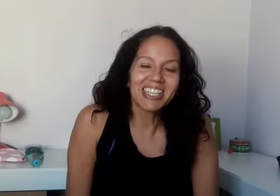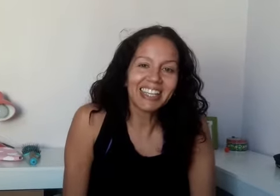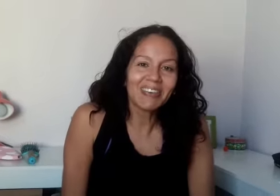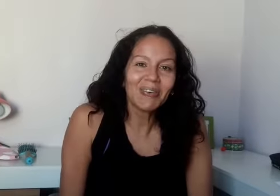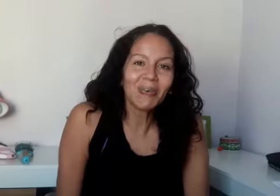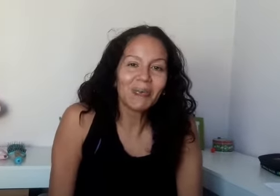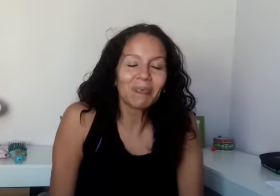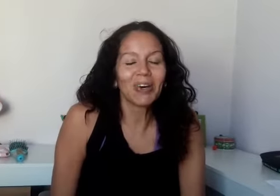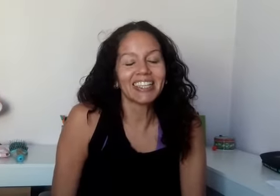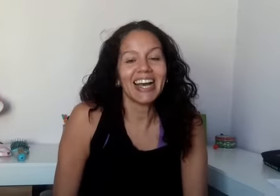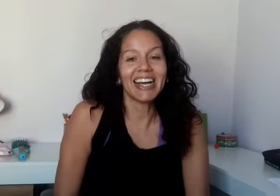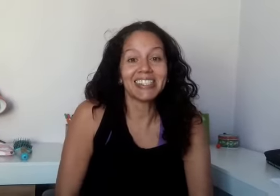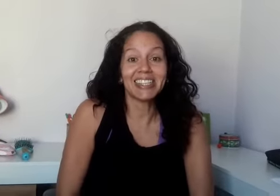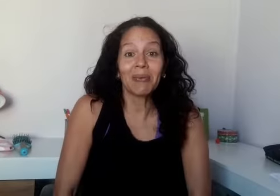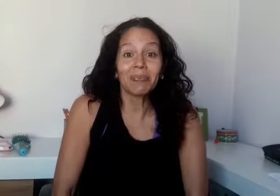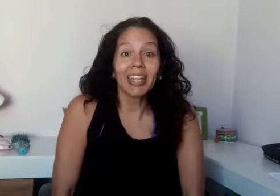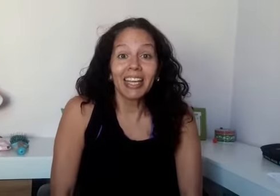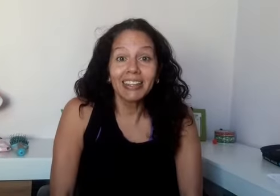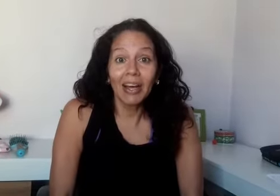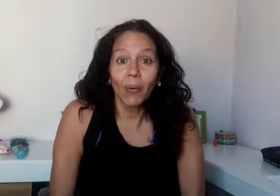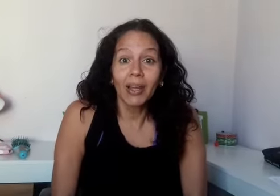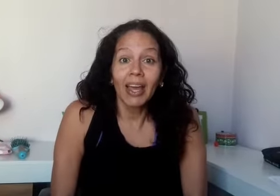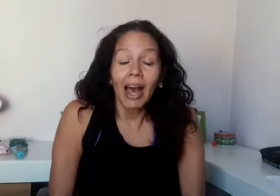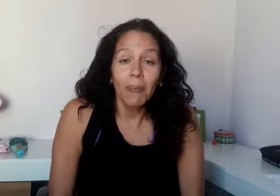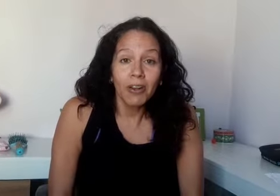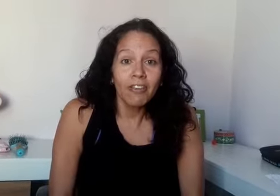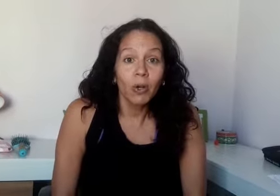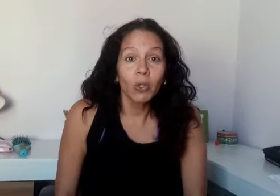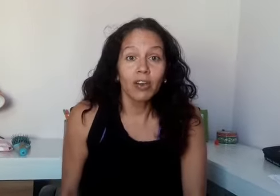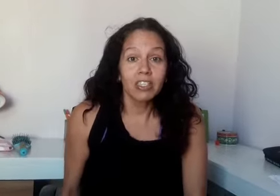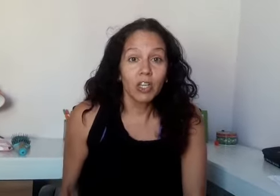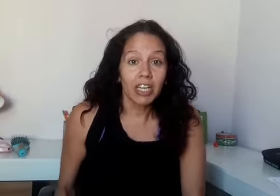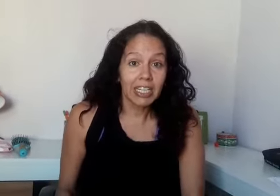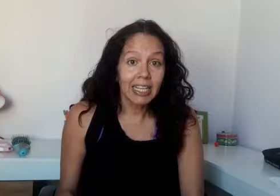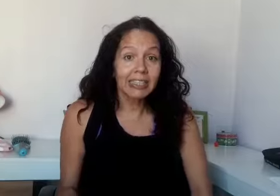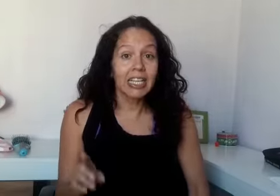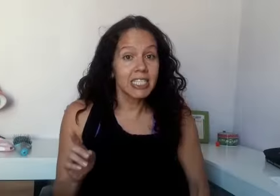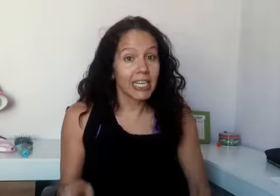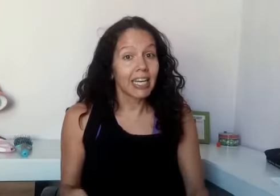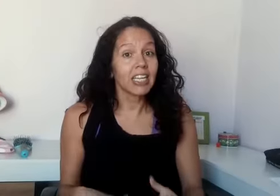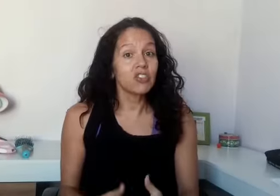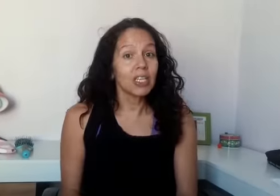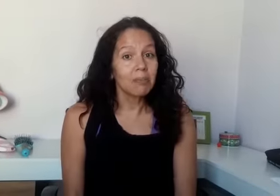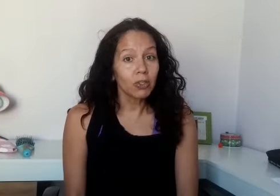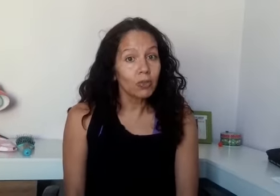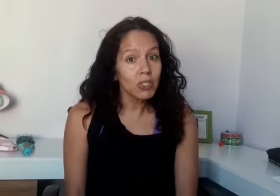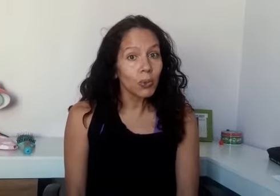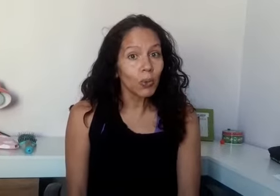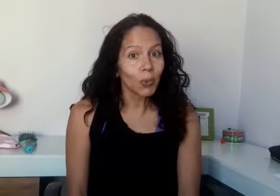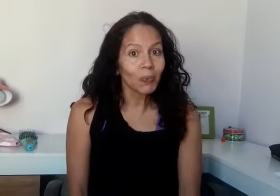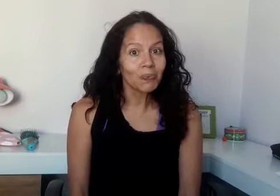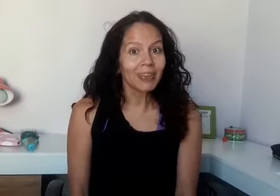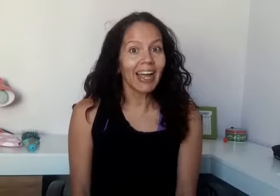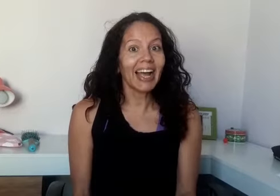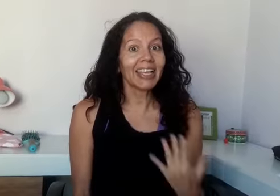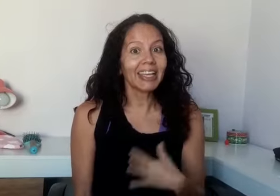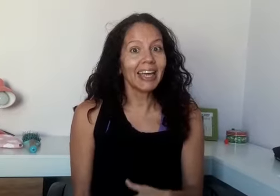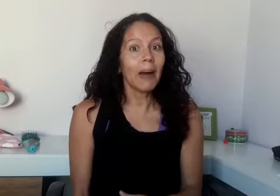Oi, CT1, boa tarde. Então, a prof contou a historinha da estrela que tinha medo do escuro. Aí, a